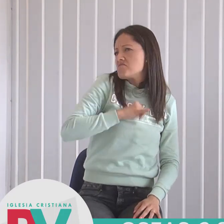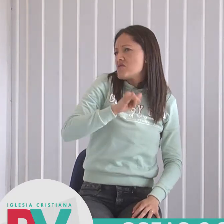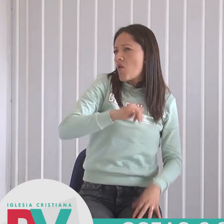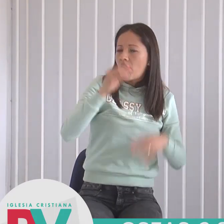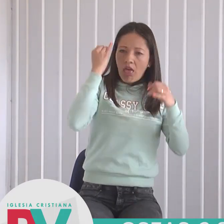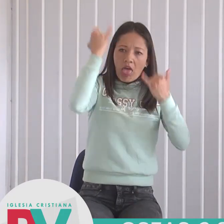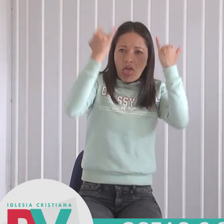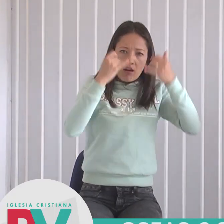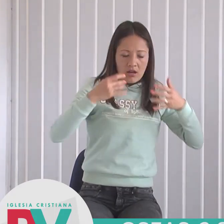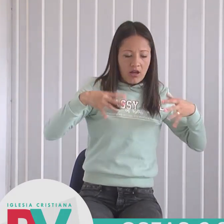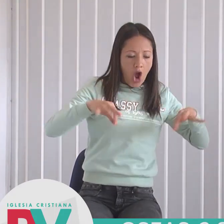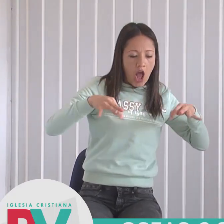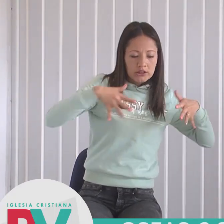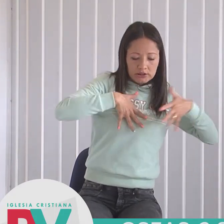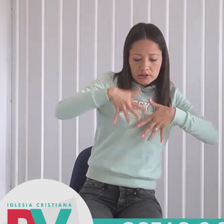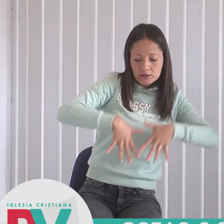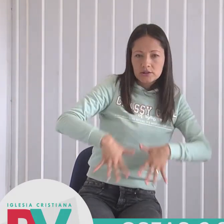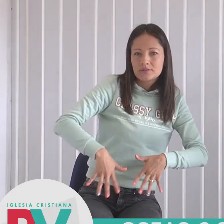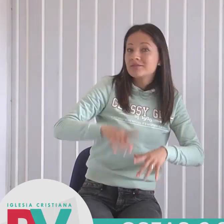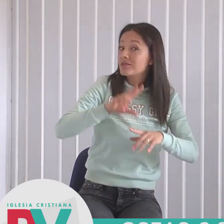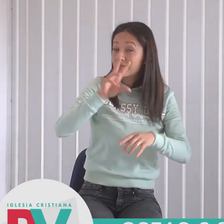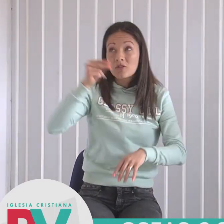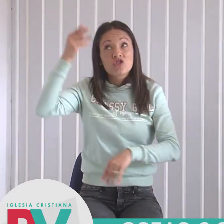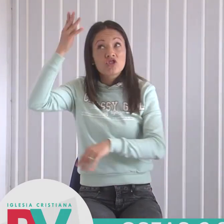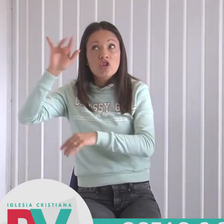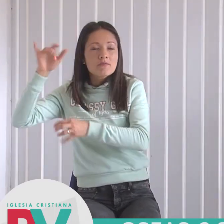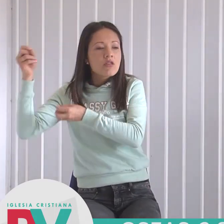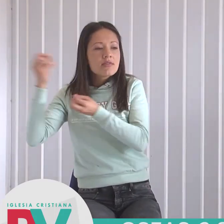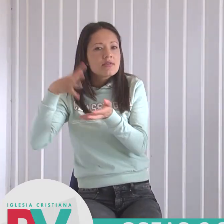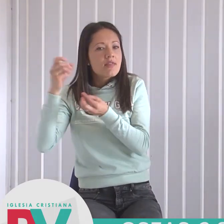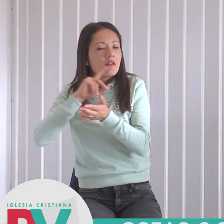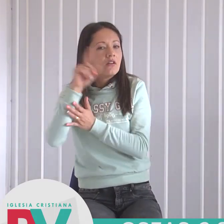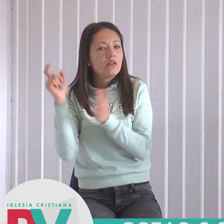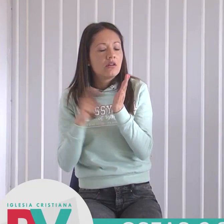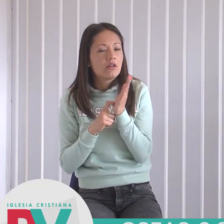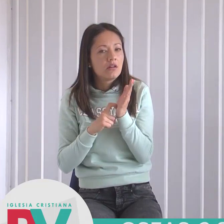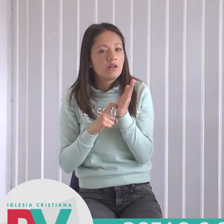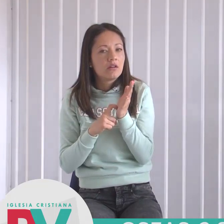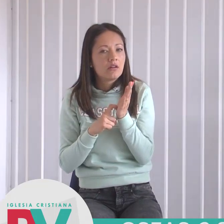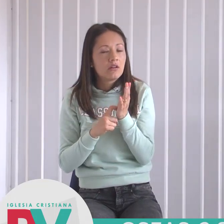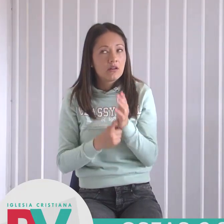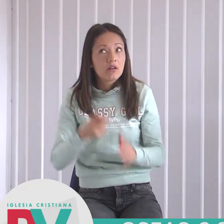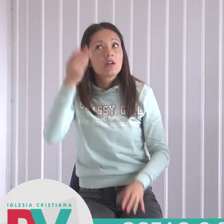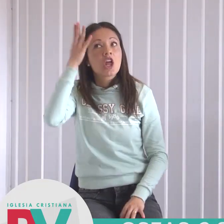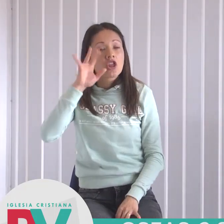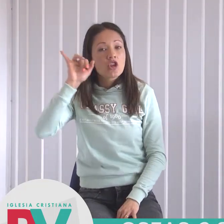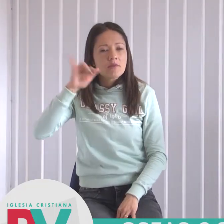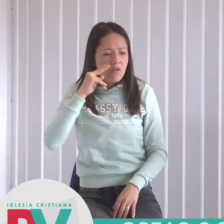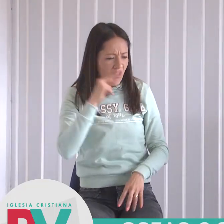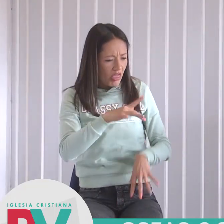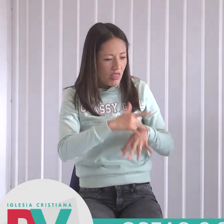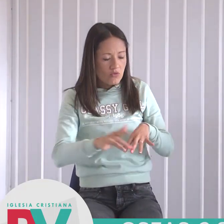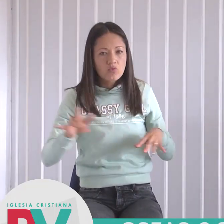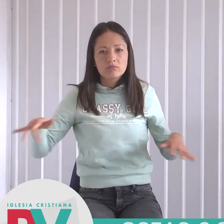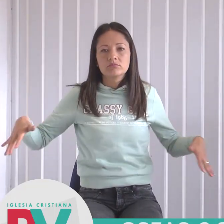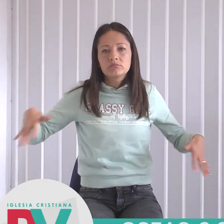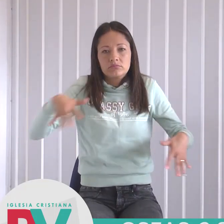sí, pero Dios es el dador de todo. Y fue Dios quien cubrió su